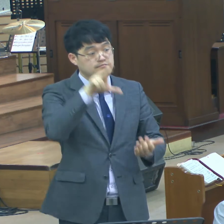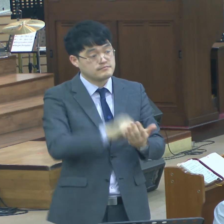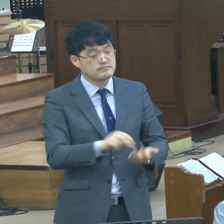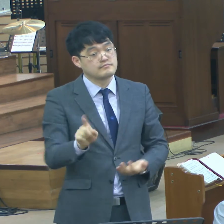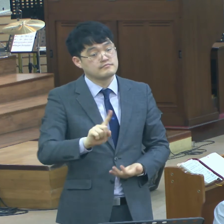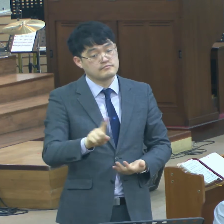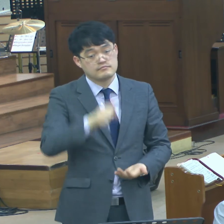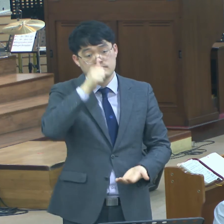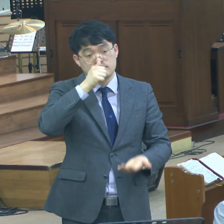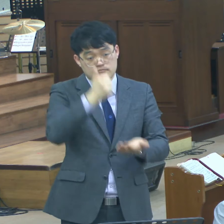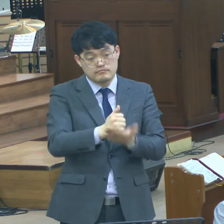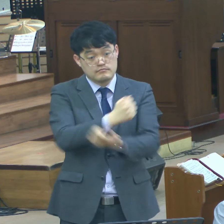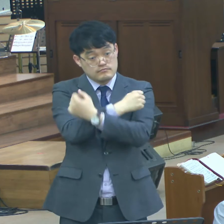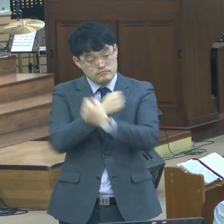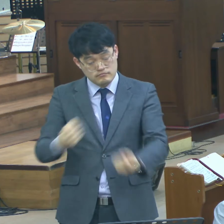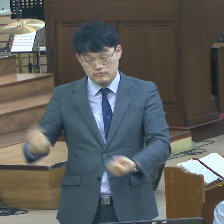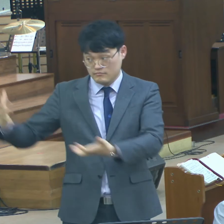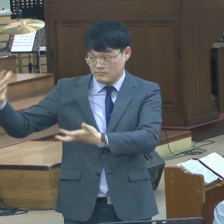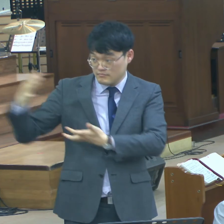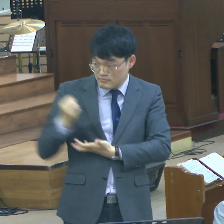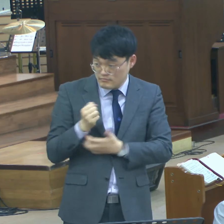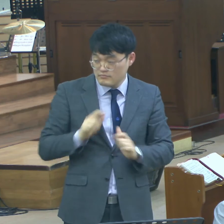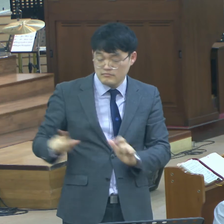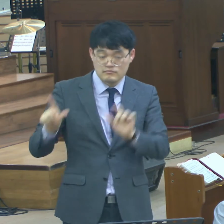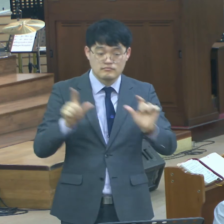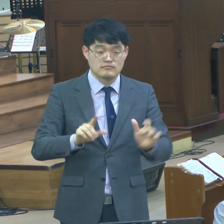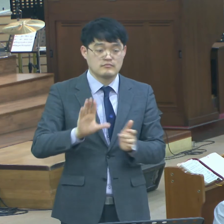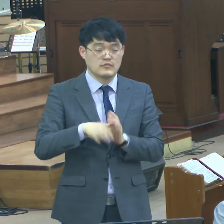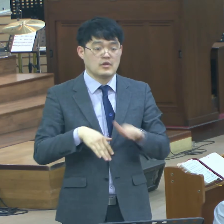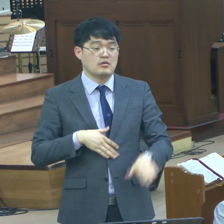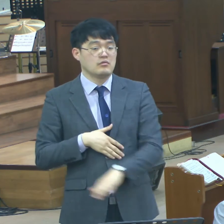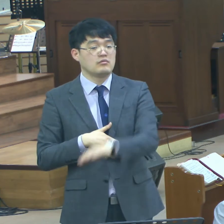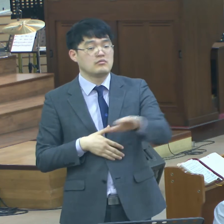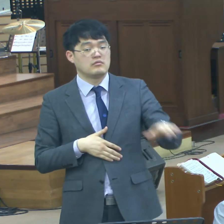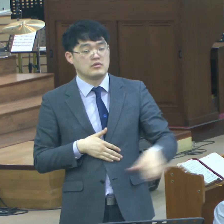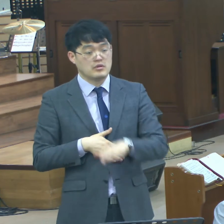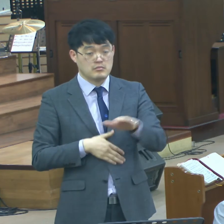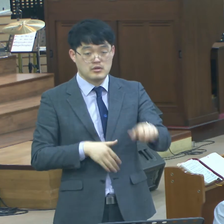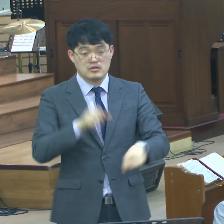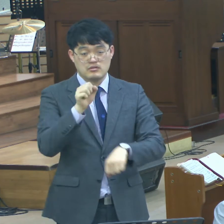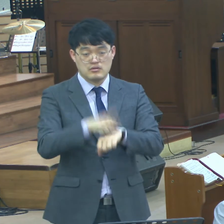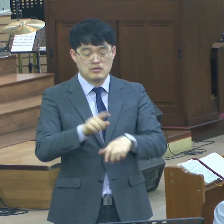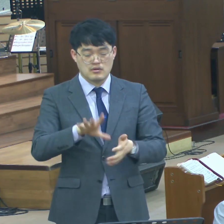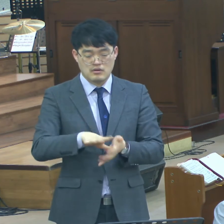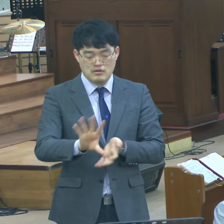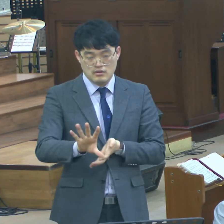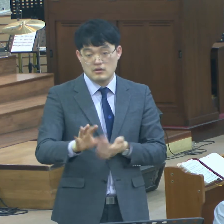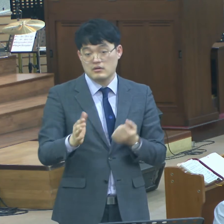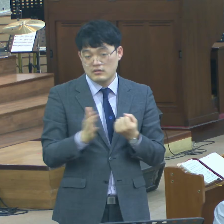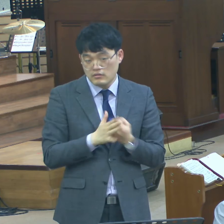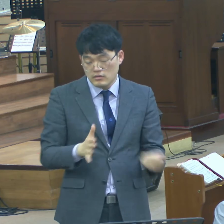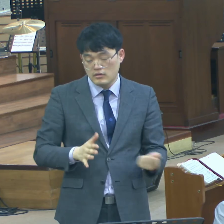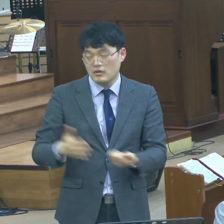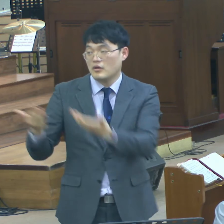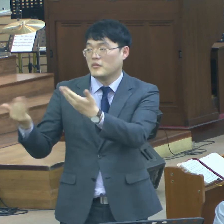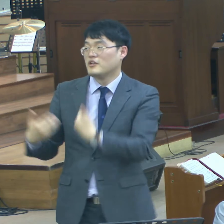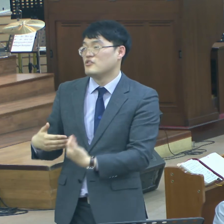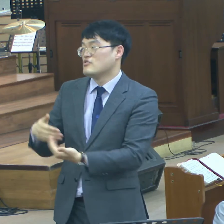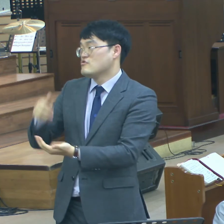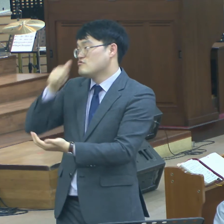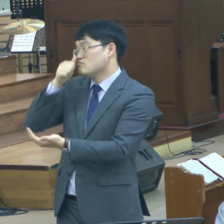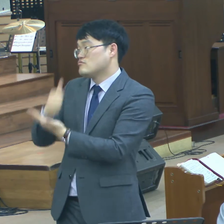죄 용서함을 받아 누리는데 우리가 성격이 안 좋아서 받은 죄 용서는